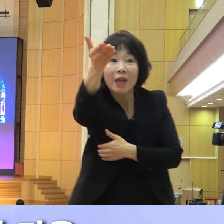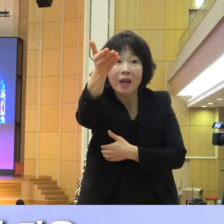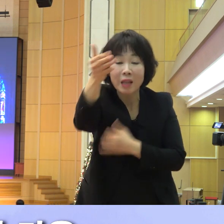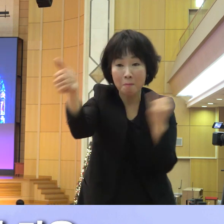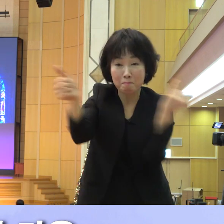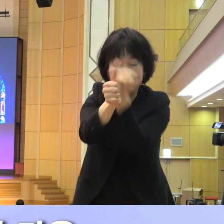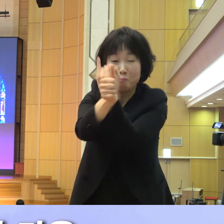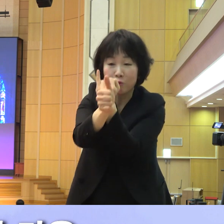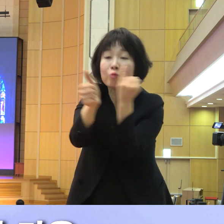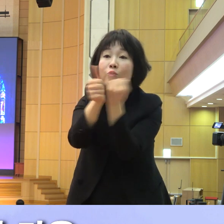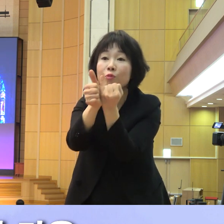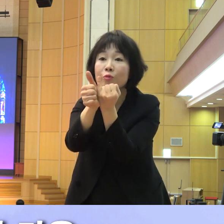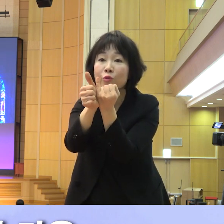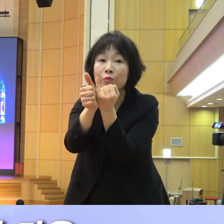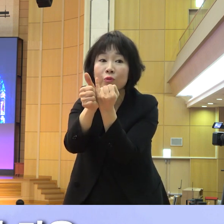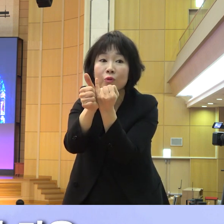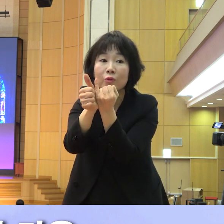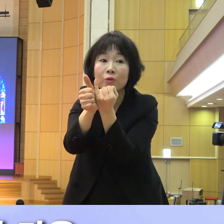아내